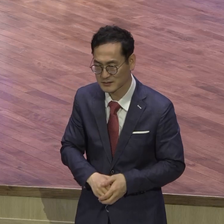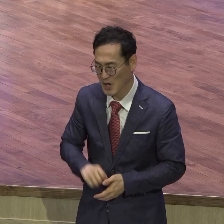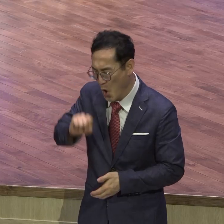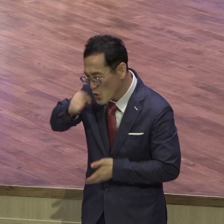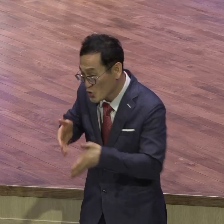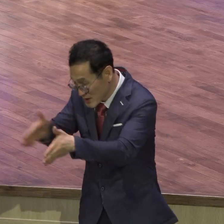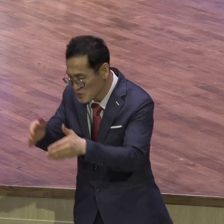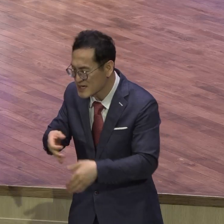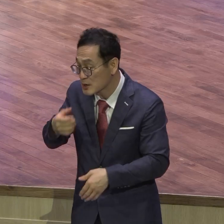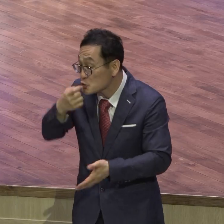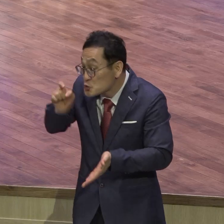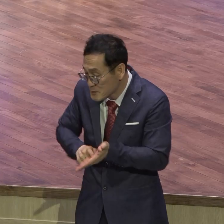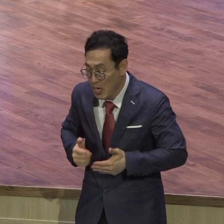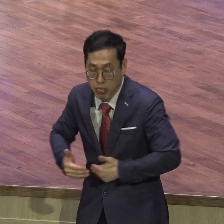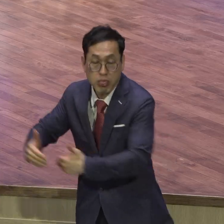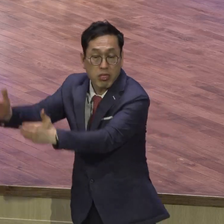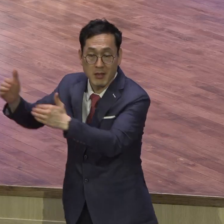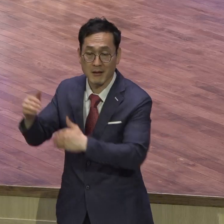쉽게 가는 사람이 있어요